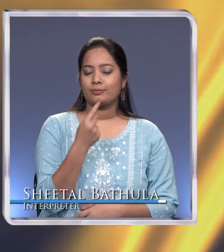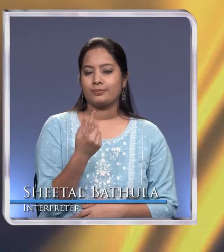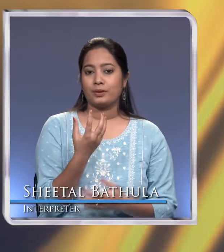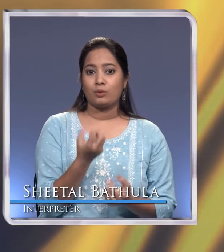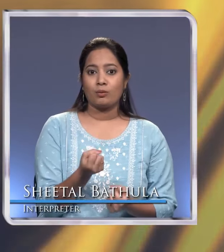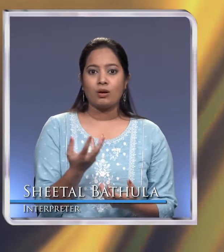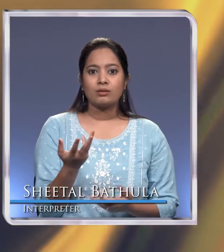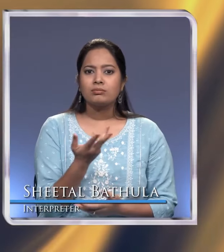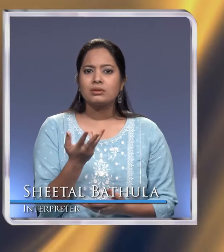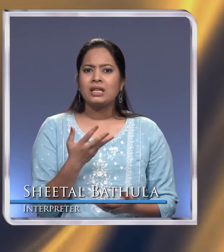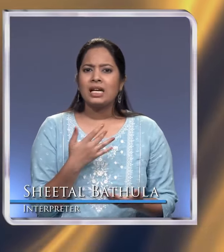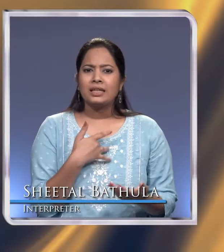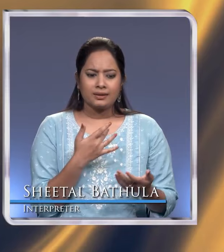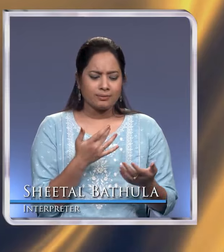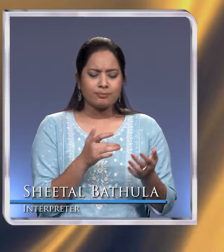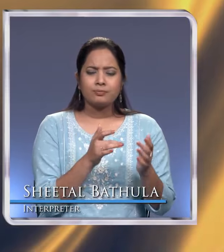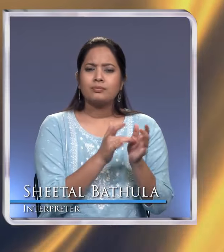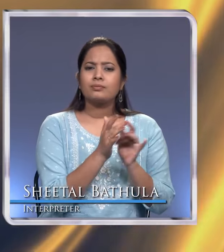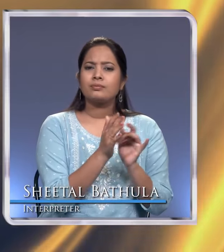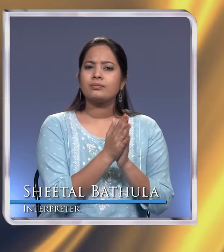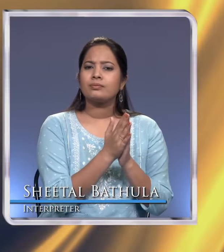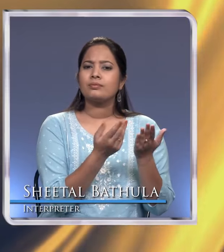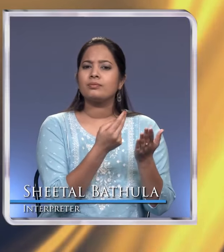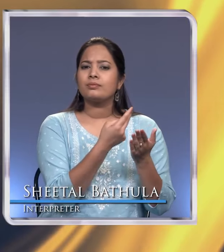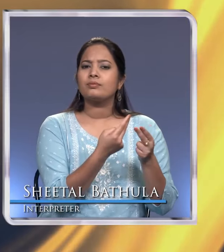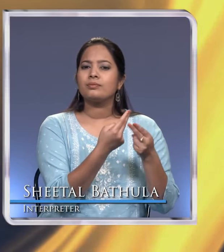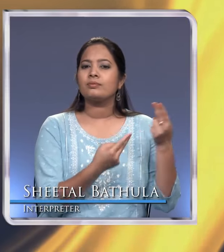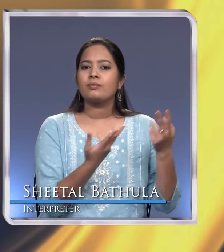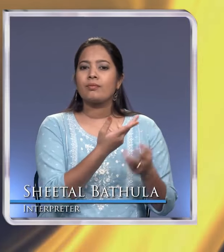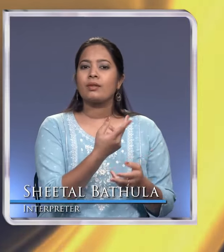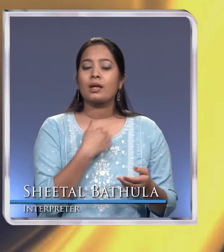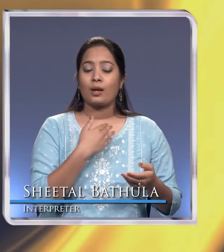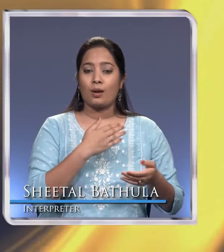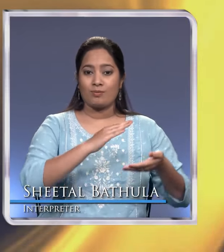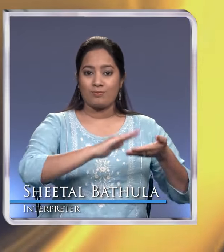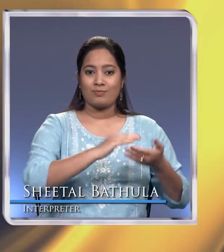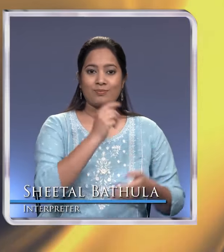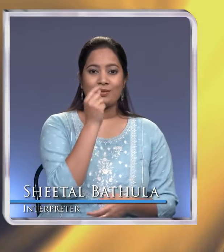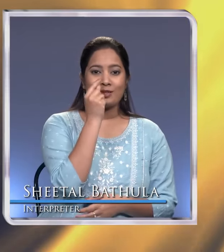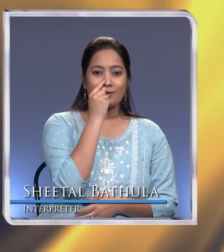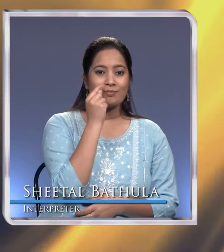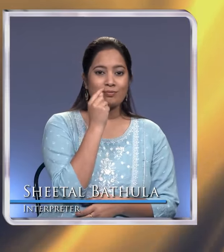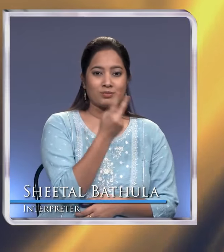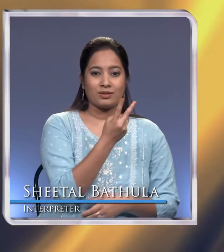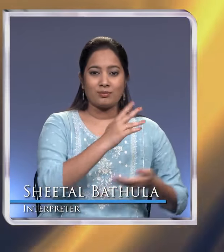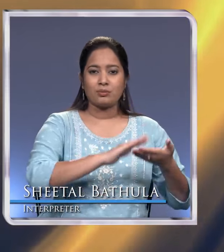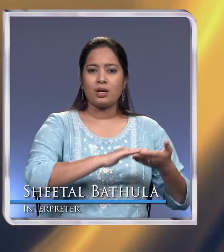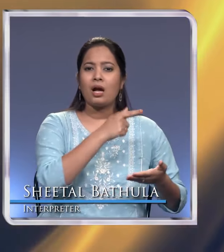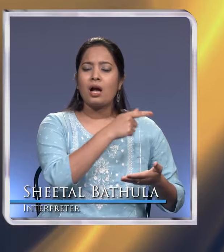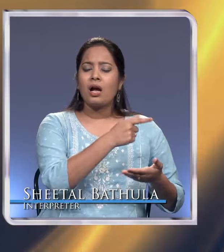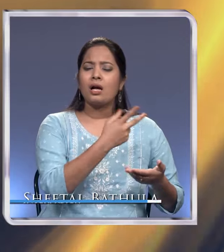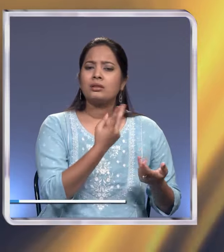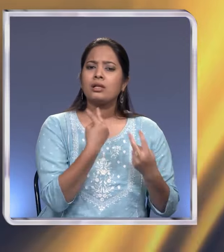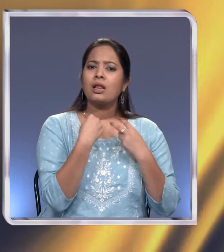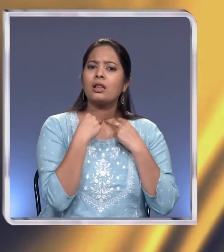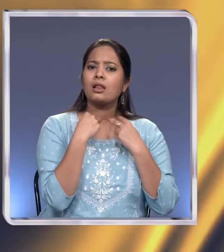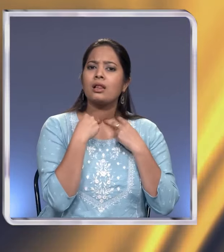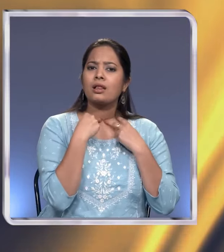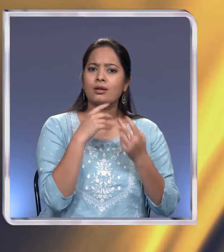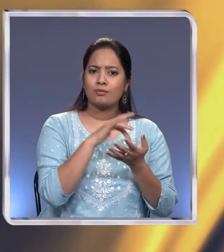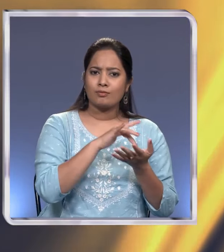जो गुलामी में थे बरसों से, 400 साल की गुलामी से उनकी पीढ़ी दर पीढ़ी गुलाम थी। और